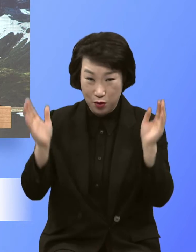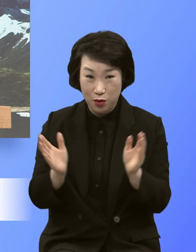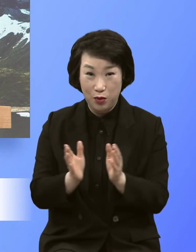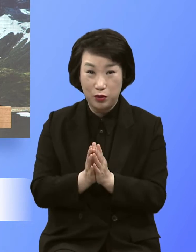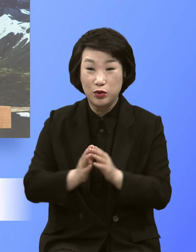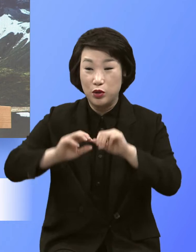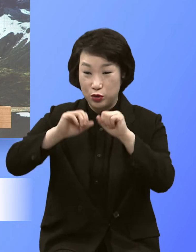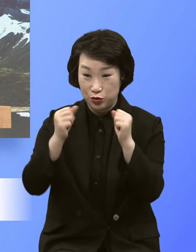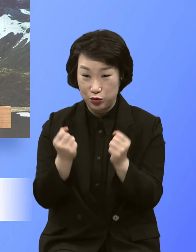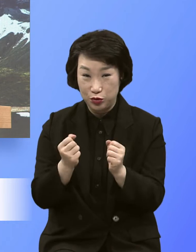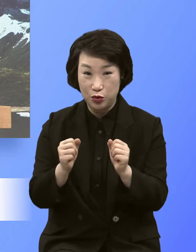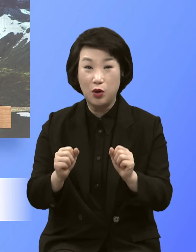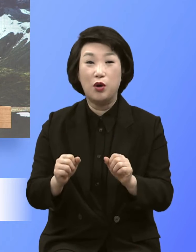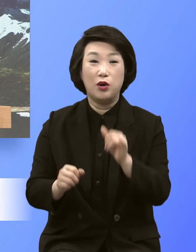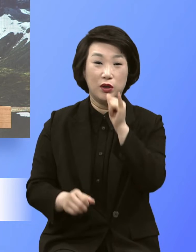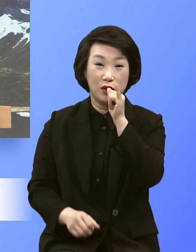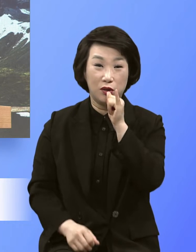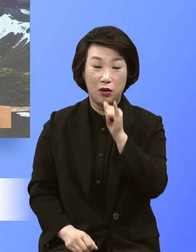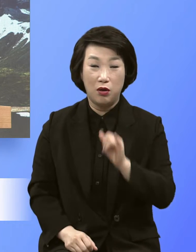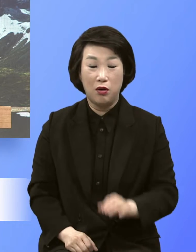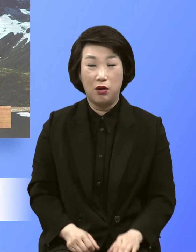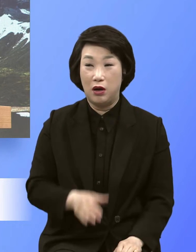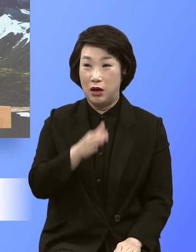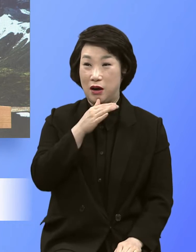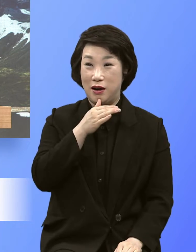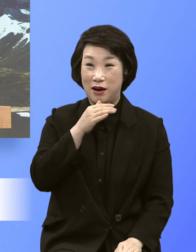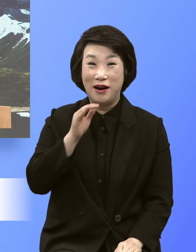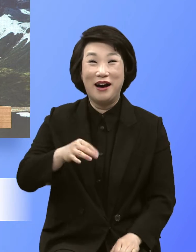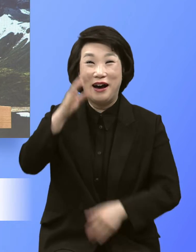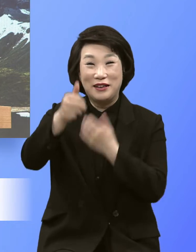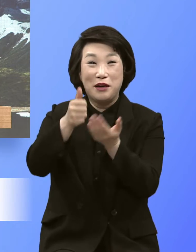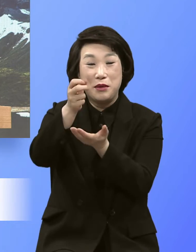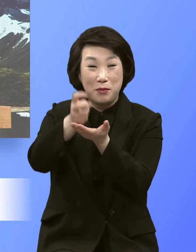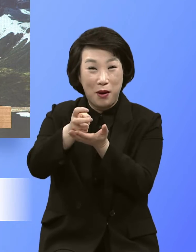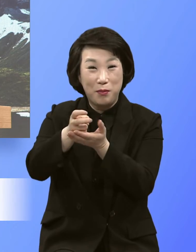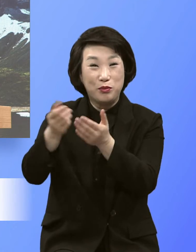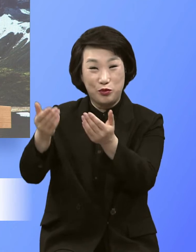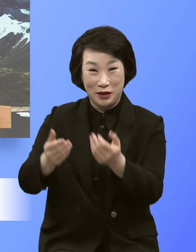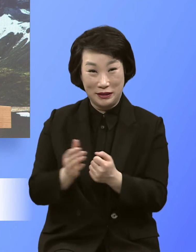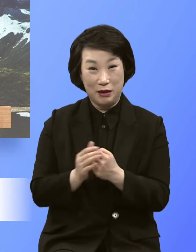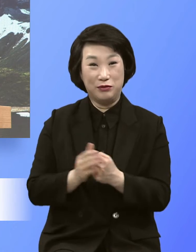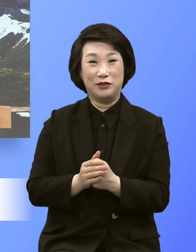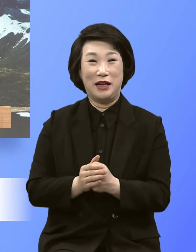다 복종하고 순종하는 것은 하나님이 주신 질서입니다.